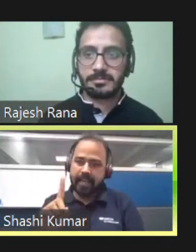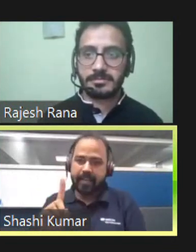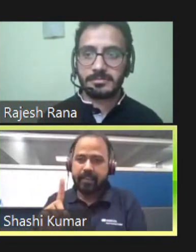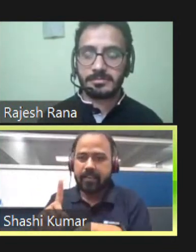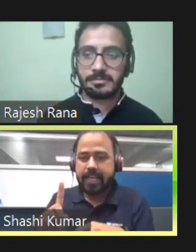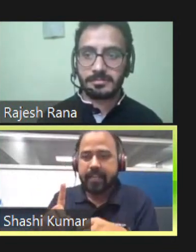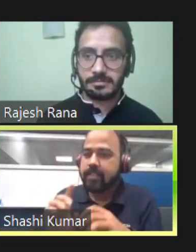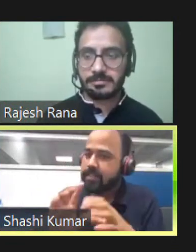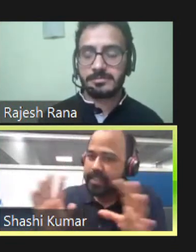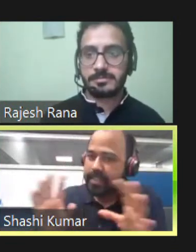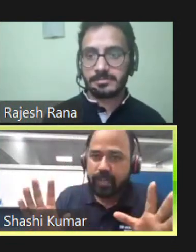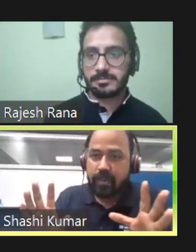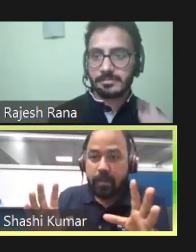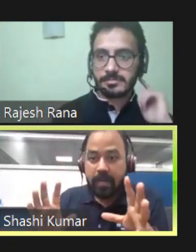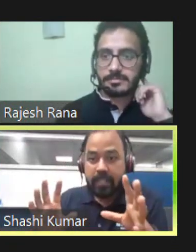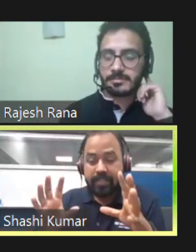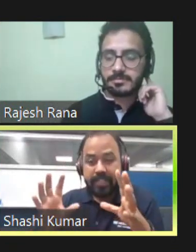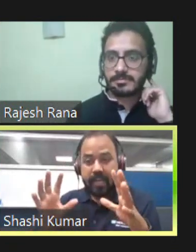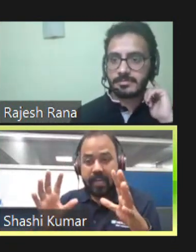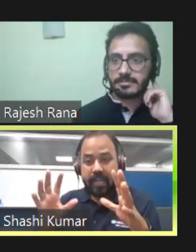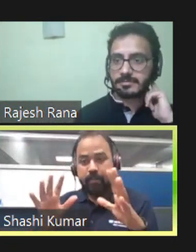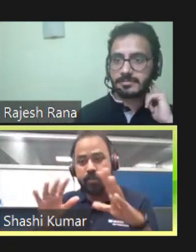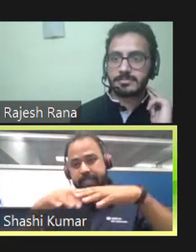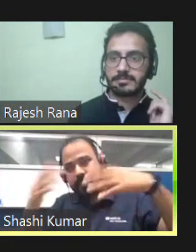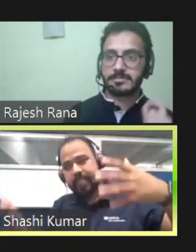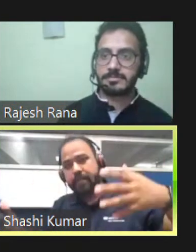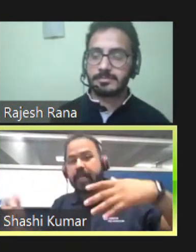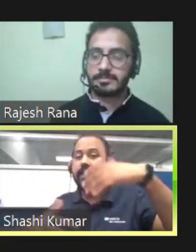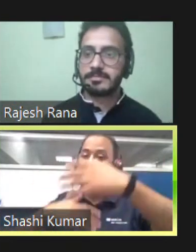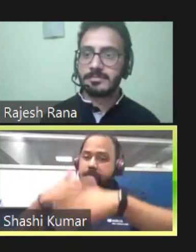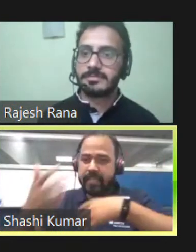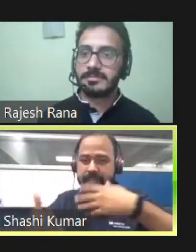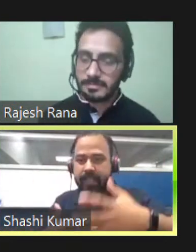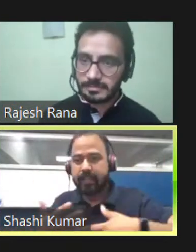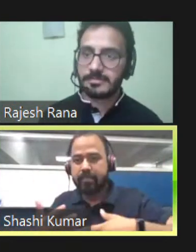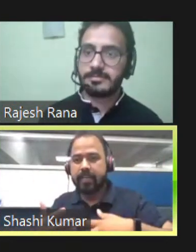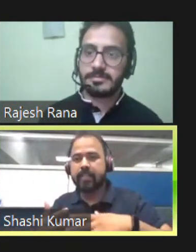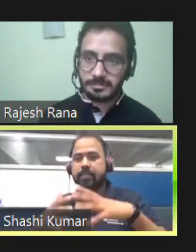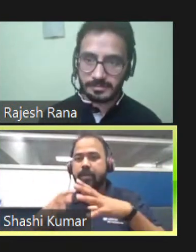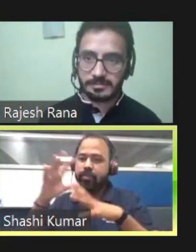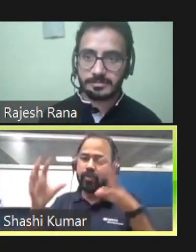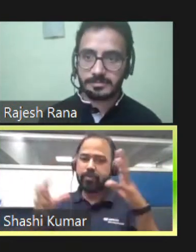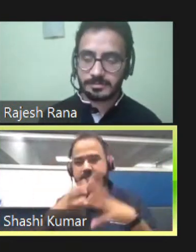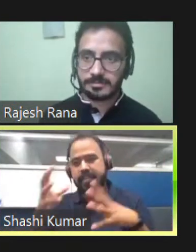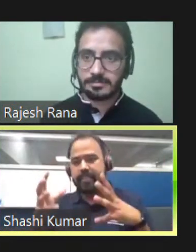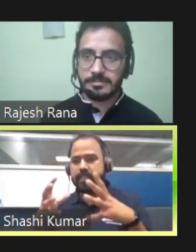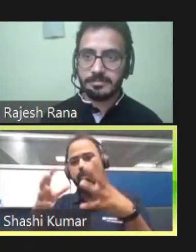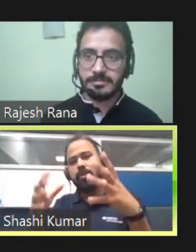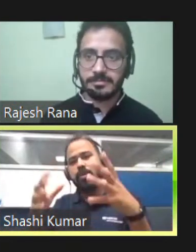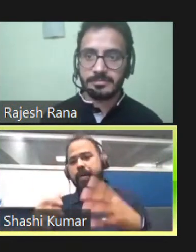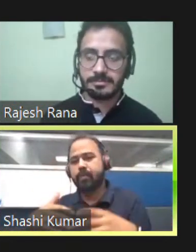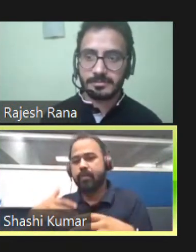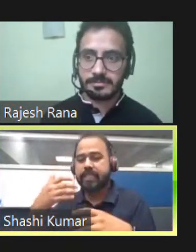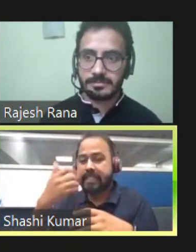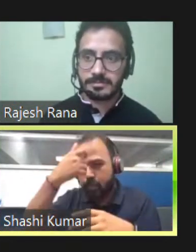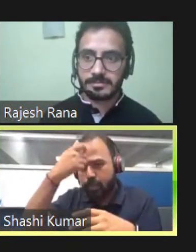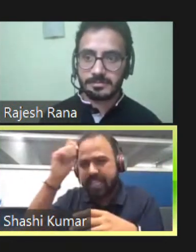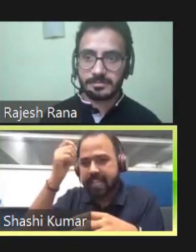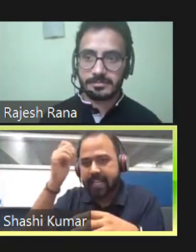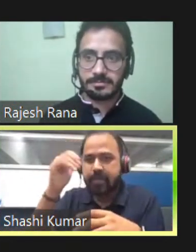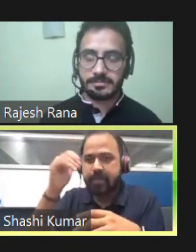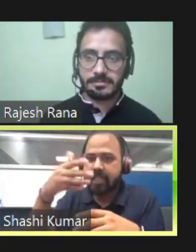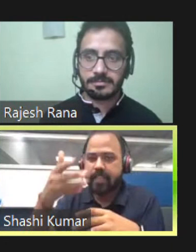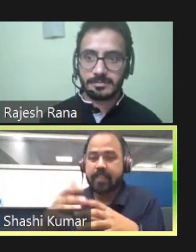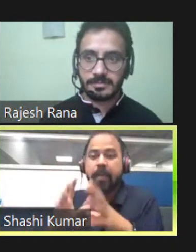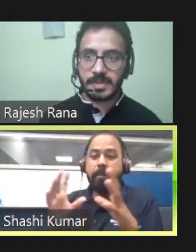SHRISHTI, राइट, सृष्टि हो गया। बट सृष्टि आपको देखने के बाद, आपसे बात करने के बाद, आपकी ओवरऑल पर्सनैलिटी से वो आपको एक यूनिक